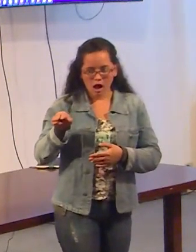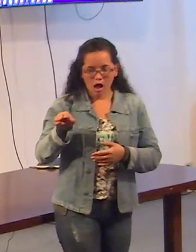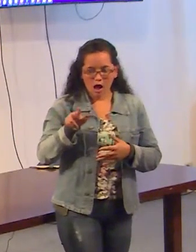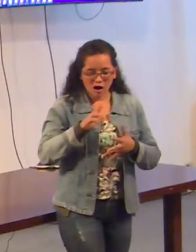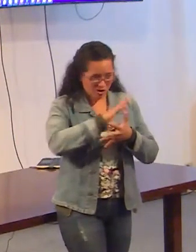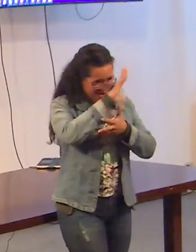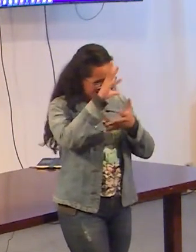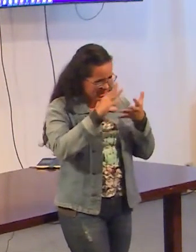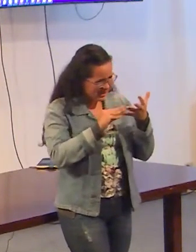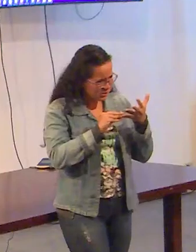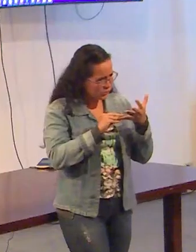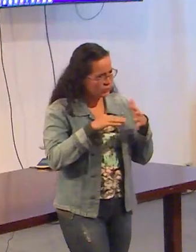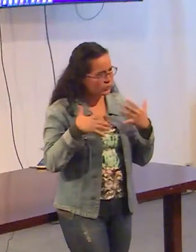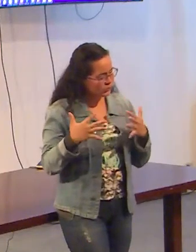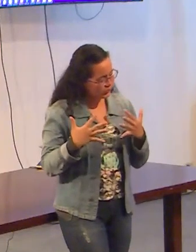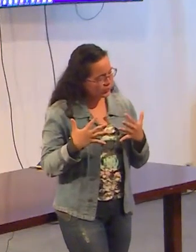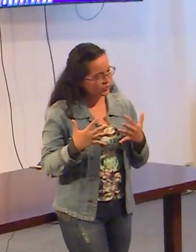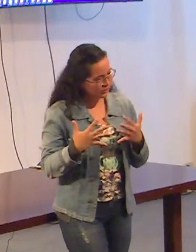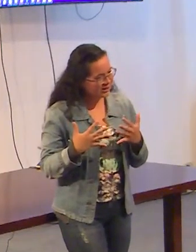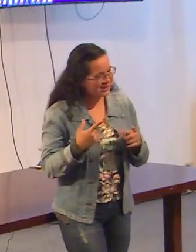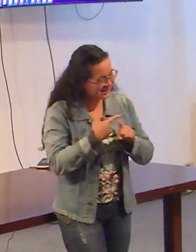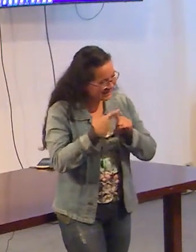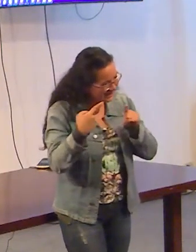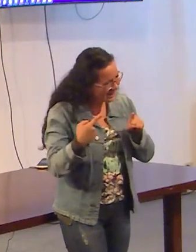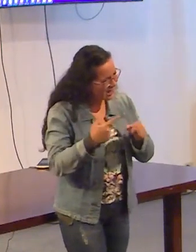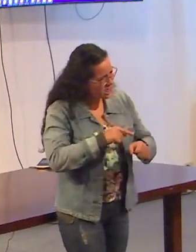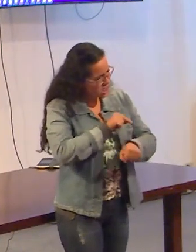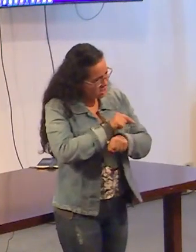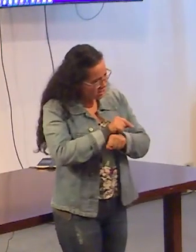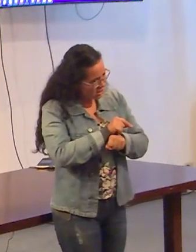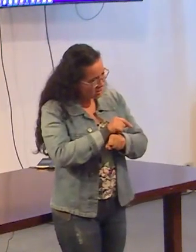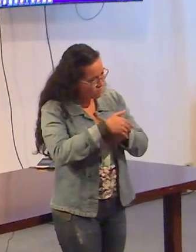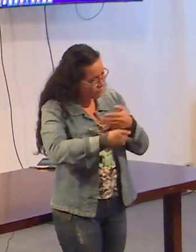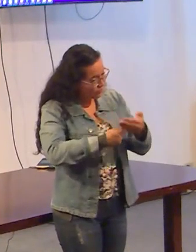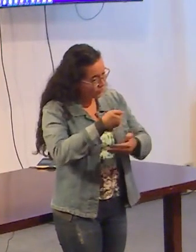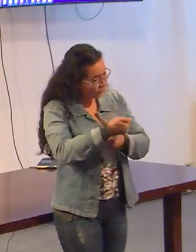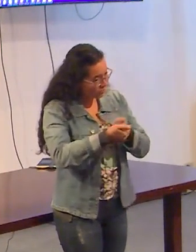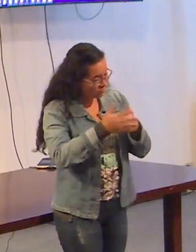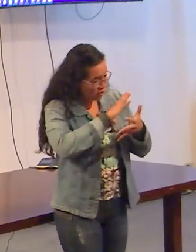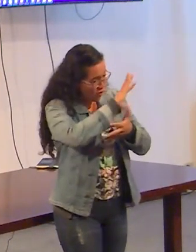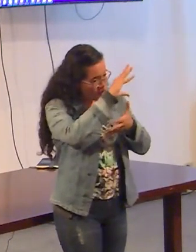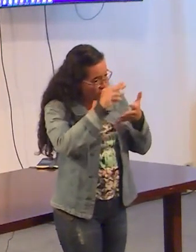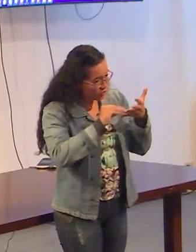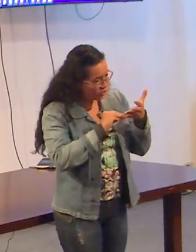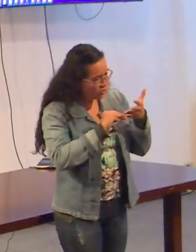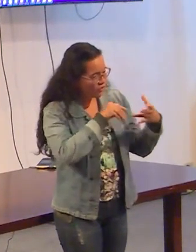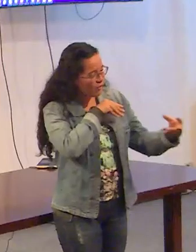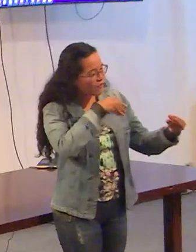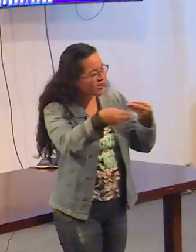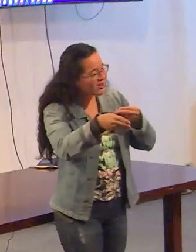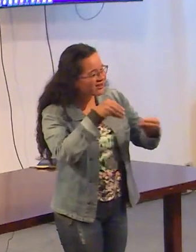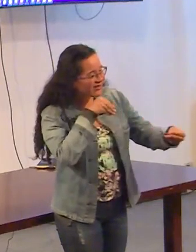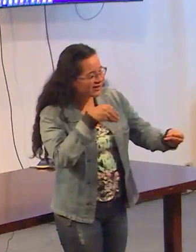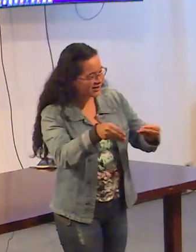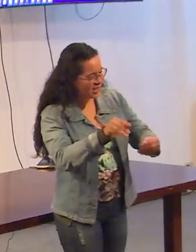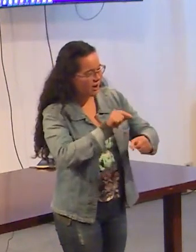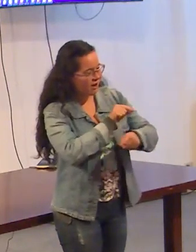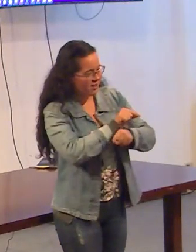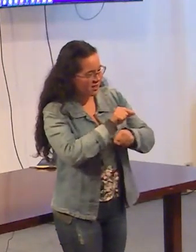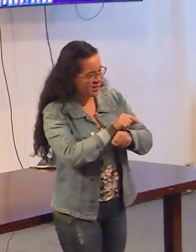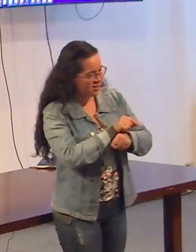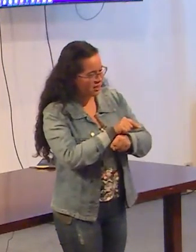manera transversal, que concluyó de una manera crítica, que concluyó de una manera reflexiva